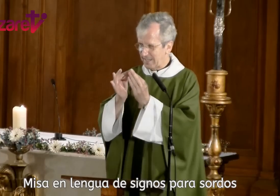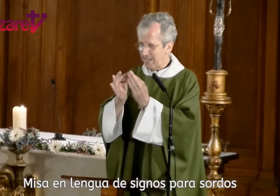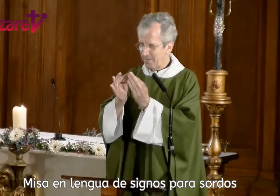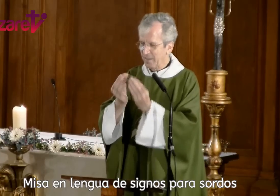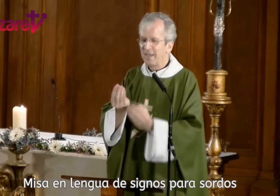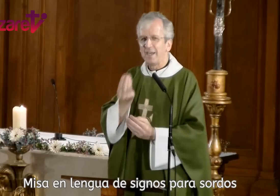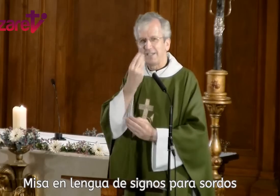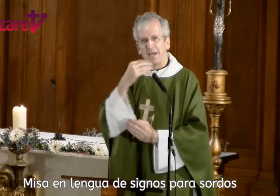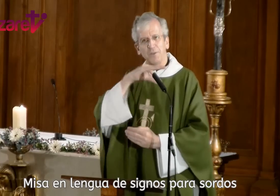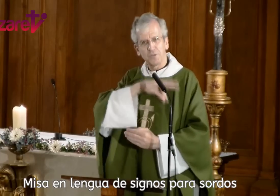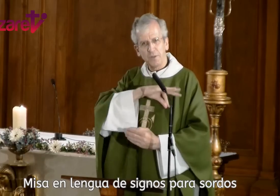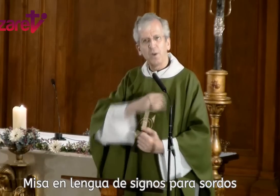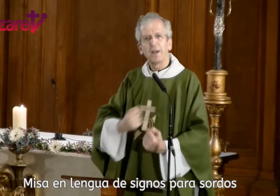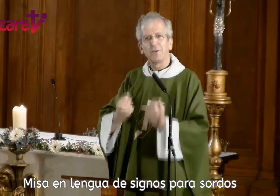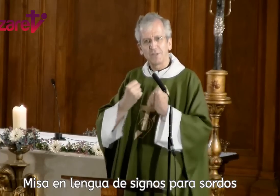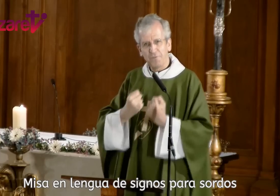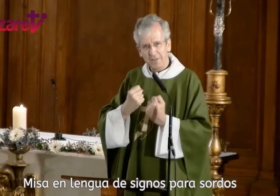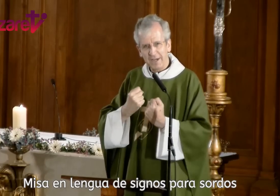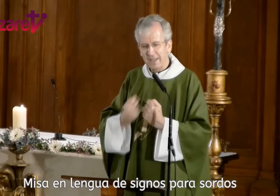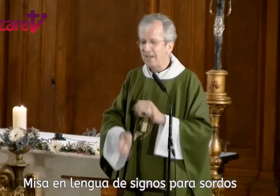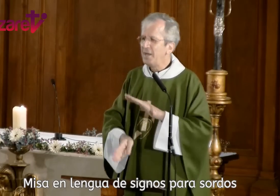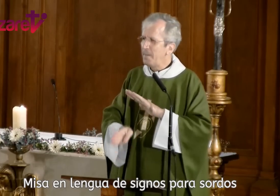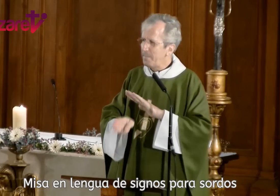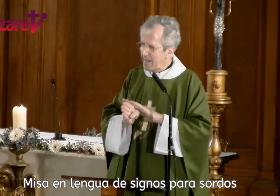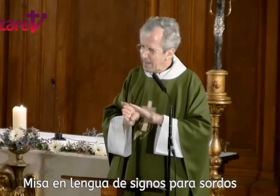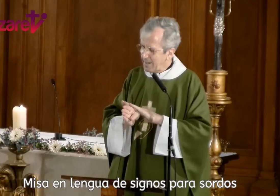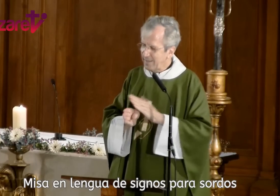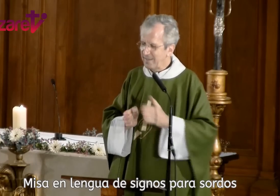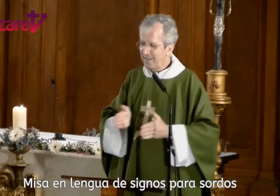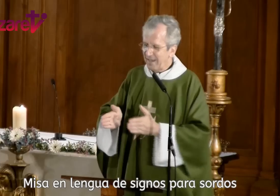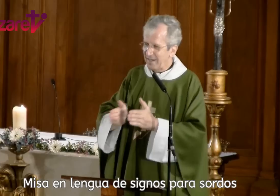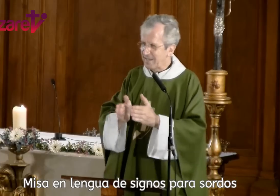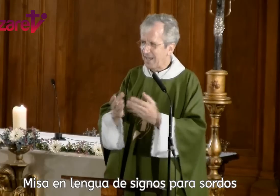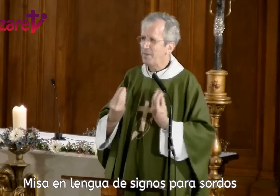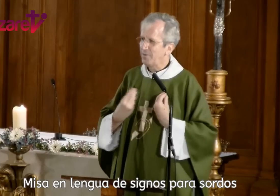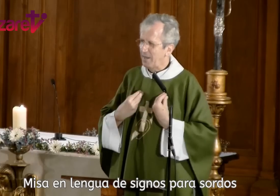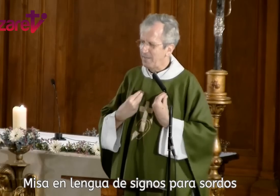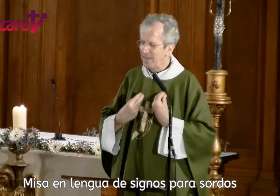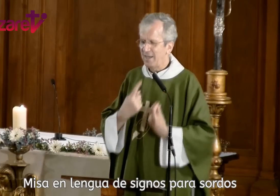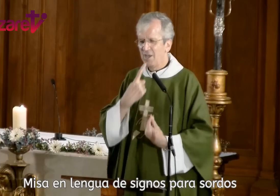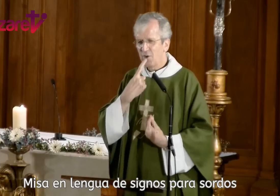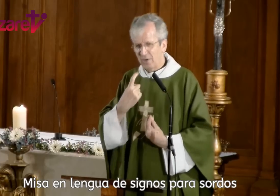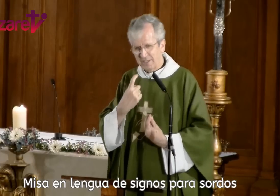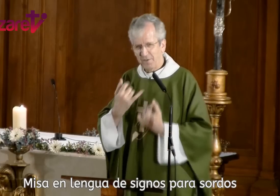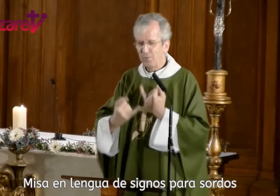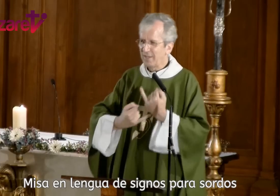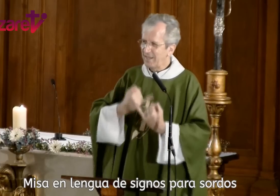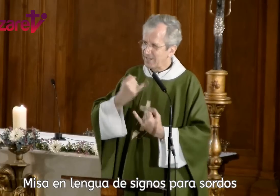Eucaristía, ese alimento espiritual que nos da fortaleza para ir adelante en ese camino de la vida, con las dificultades, con